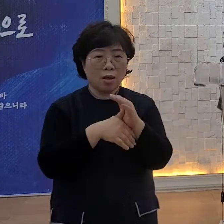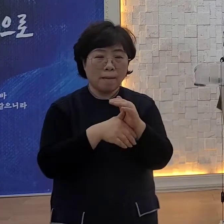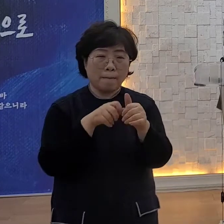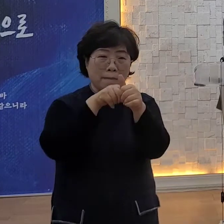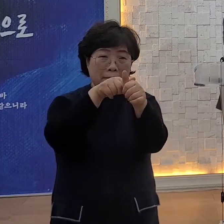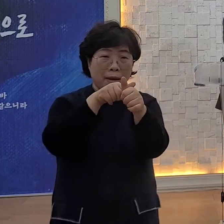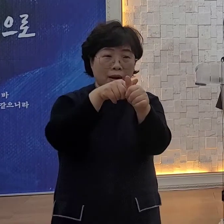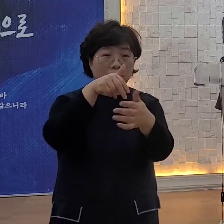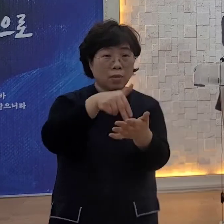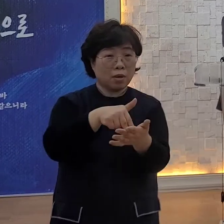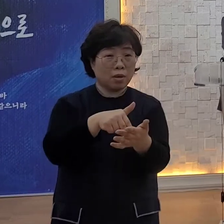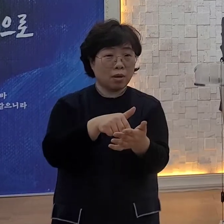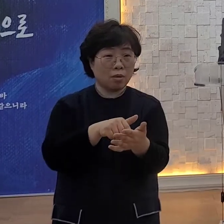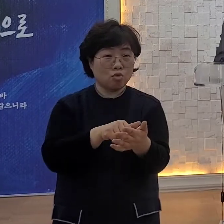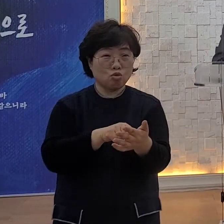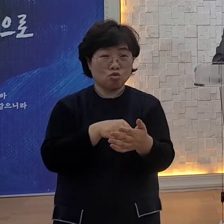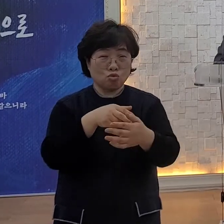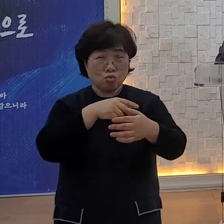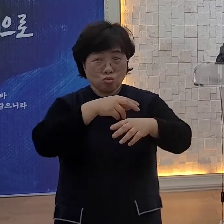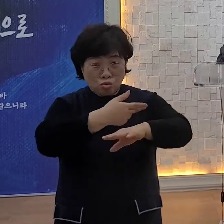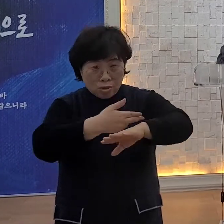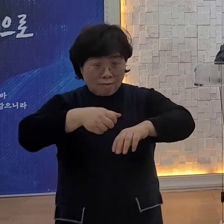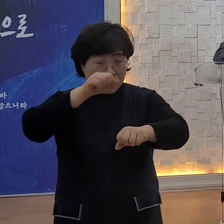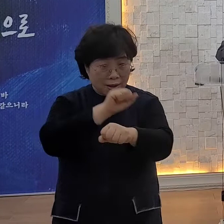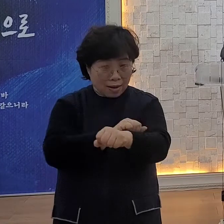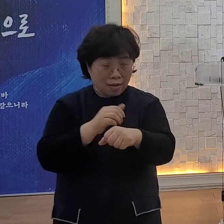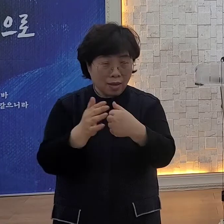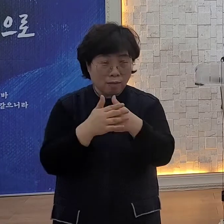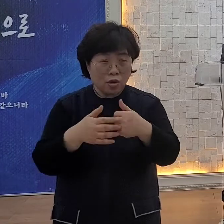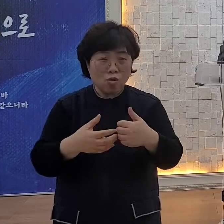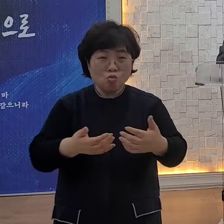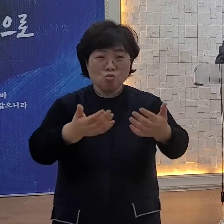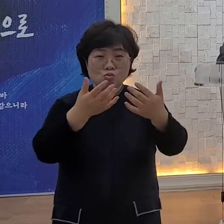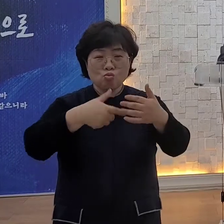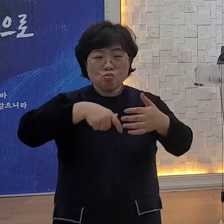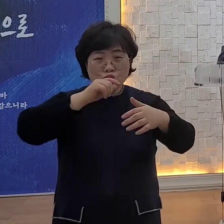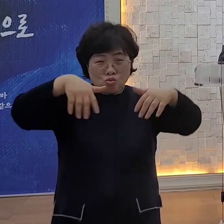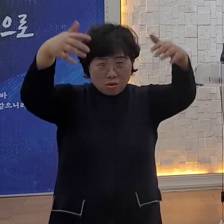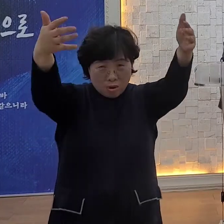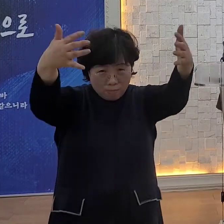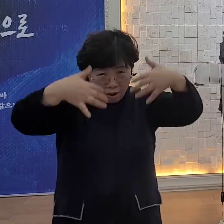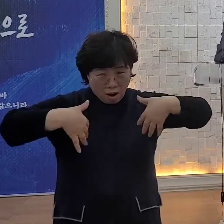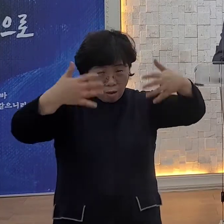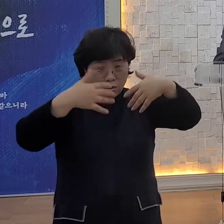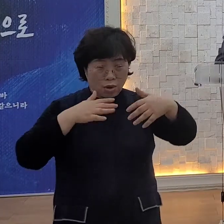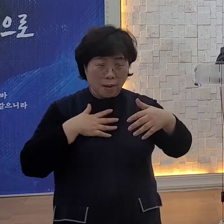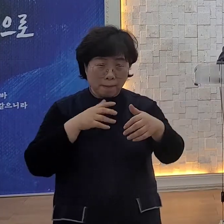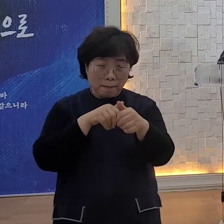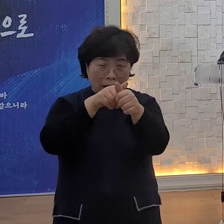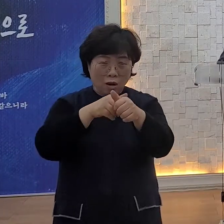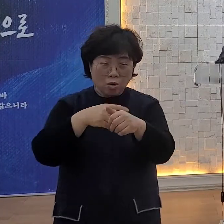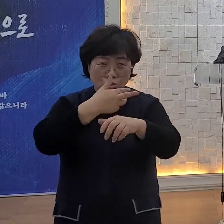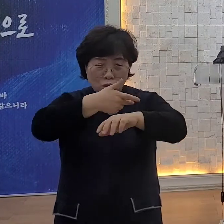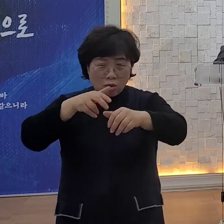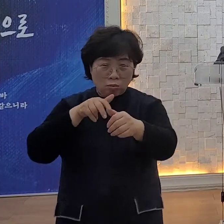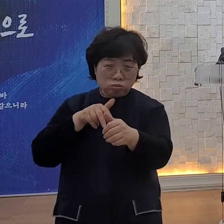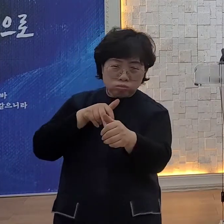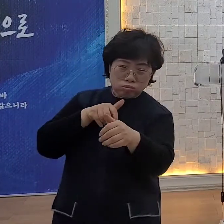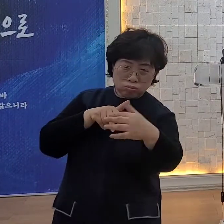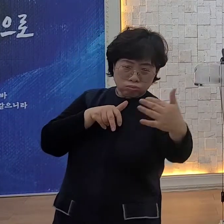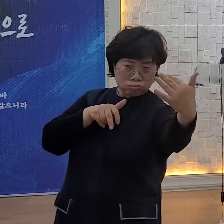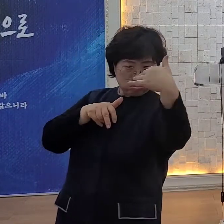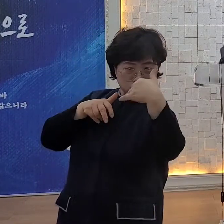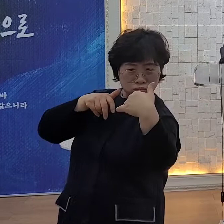수영을 잘하니까 이 물살을 거슬러 올라가요. 말이 막 한번 물살을 거슬러서 가보겠다고